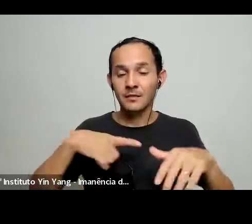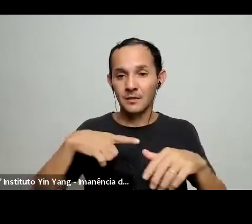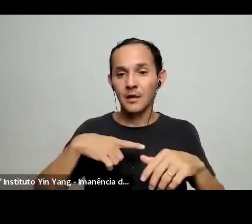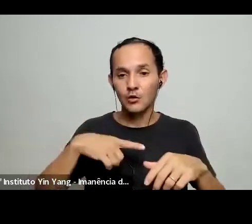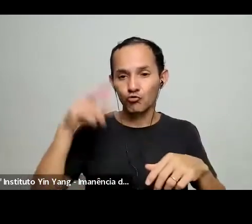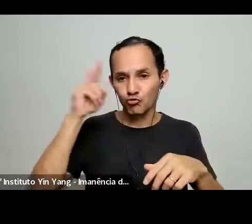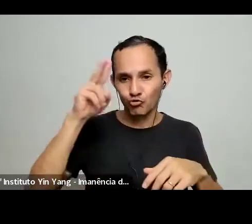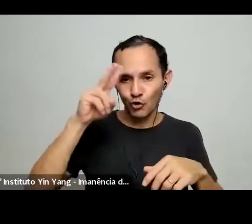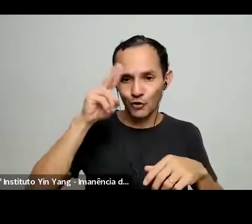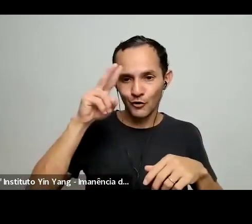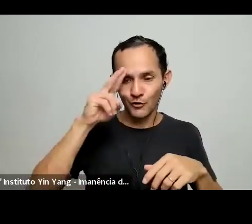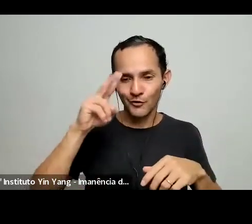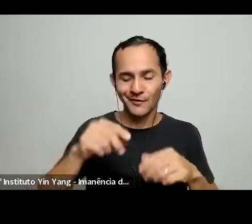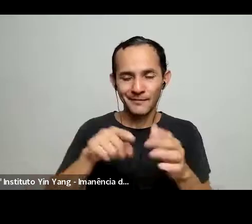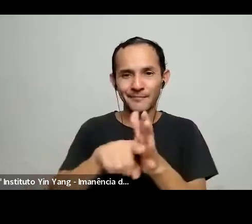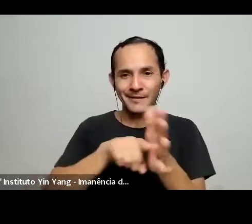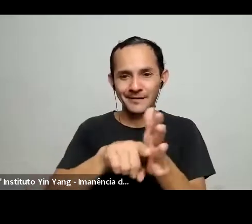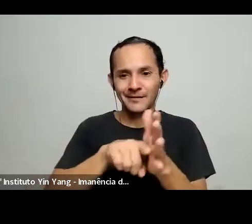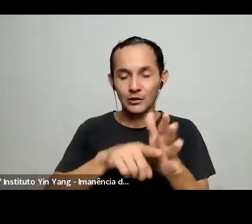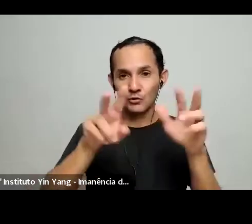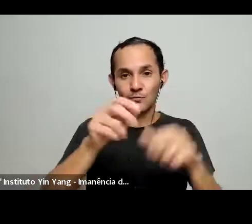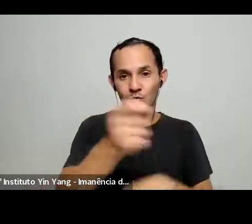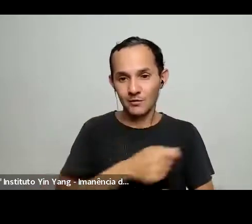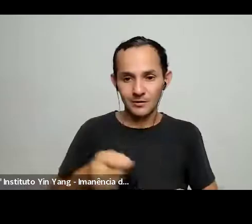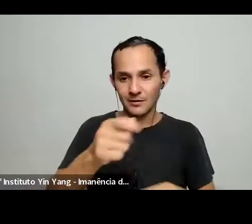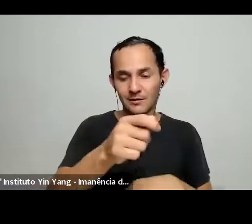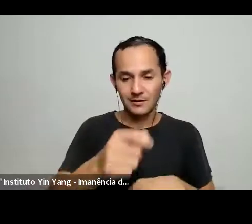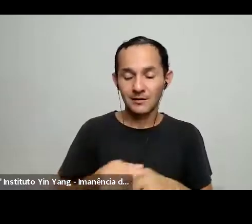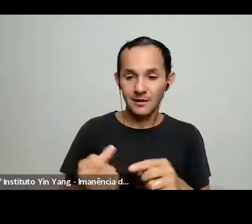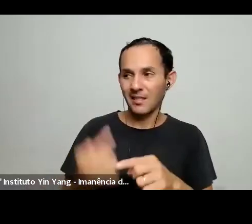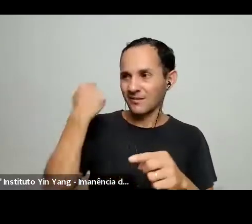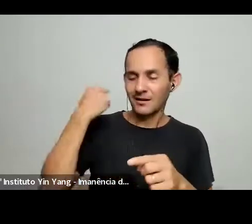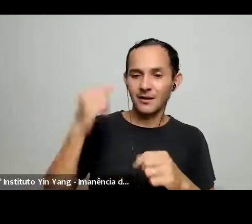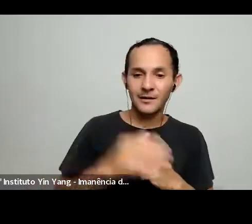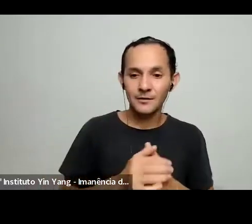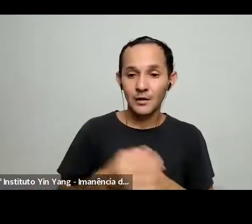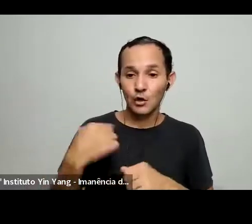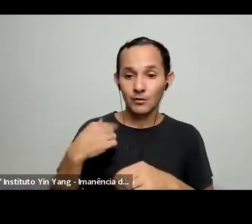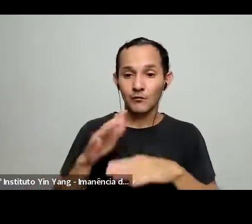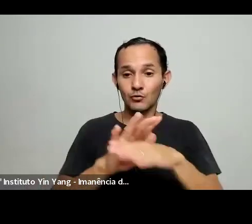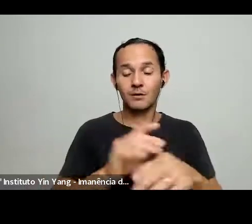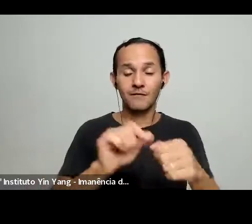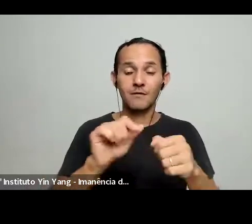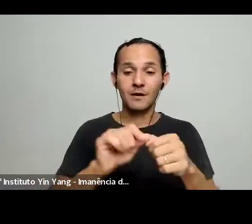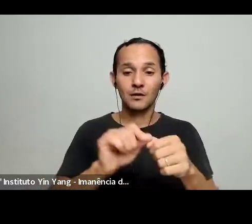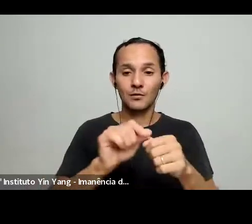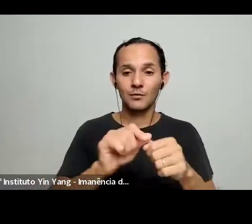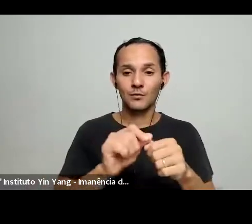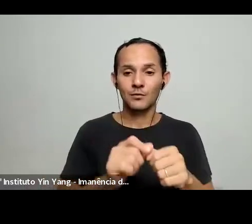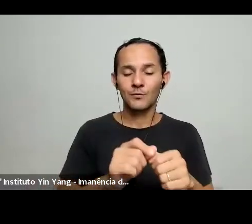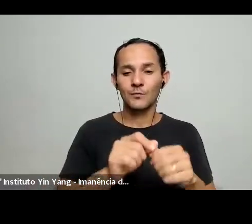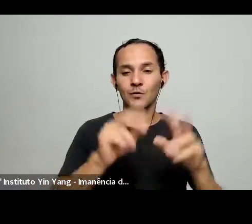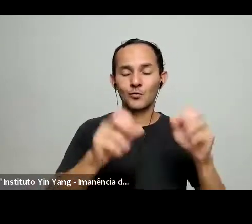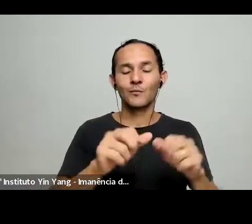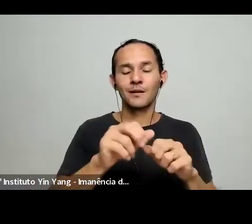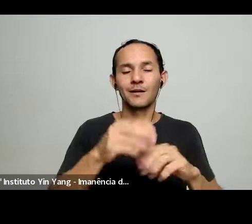em colaborar com uma pesquisa de constelação, um pouco antes da pandemia, eu estava ajudando a desenhar um ensaio clínico randomizado